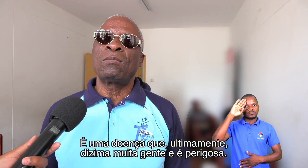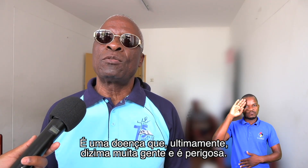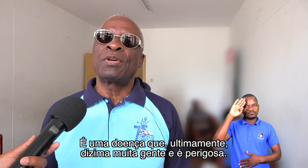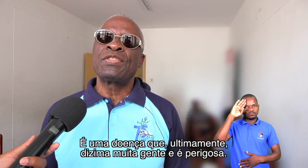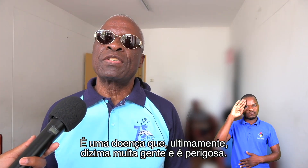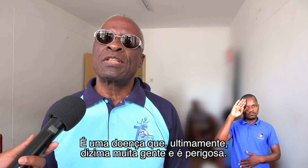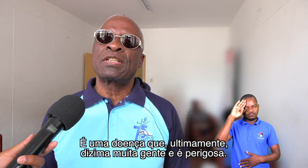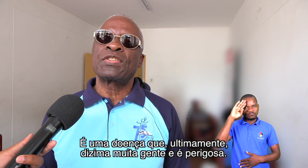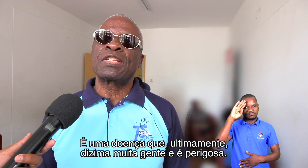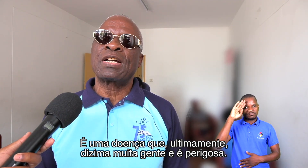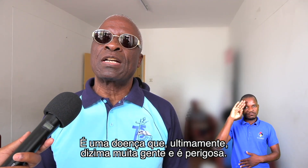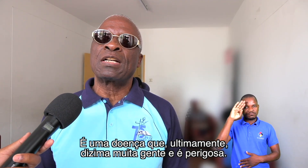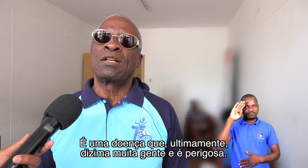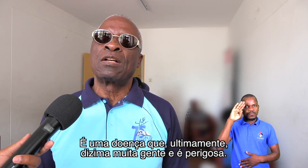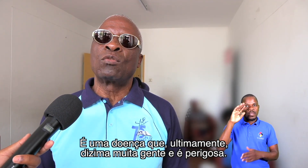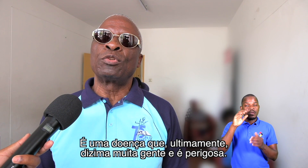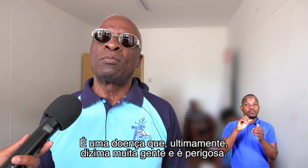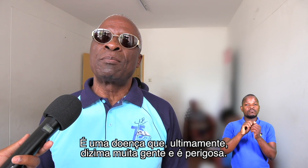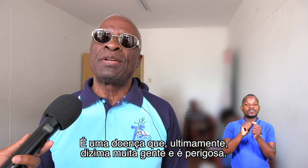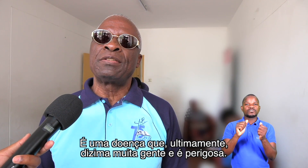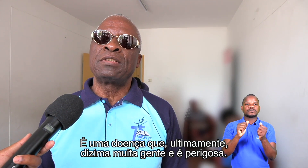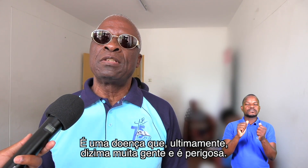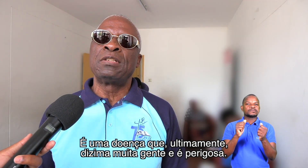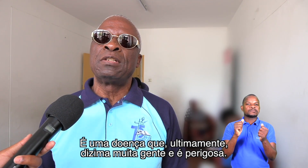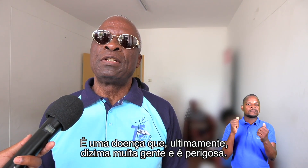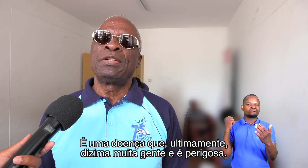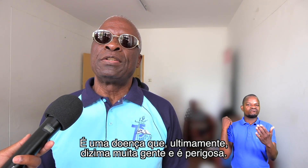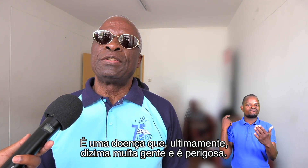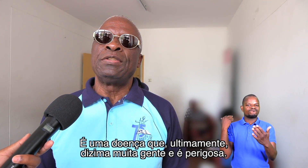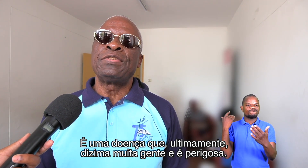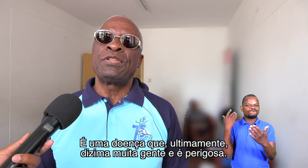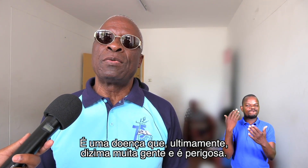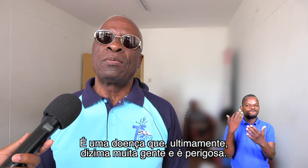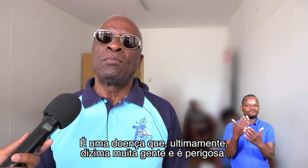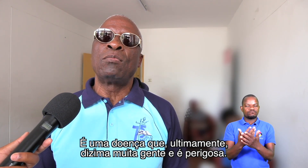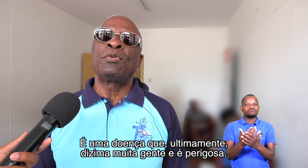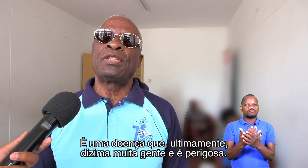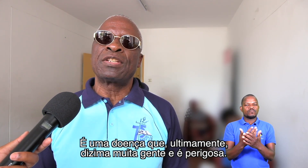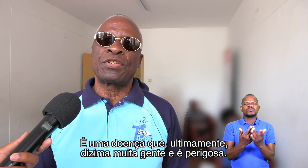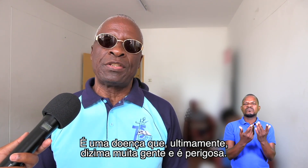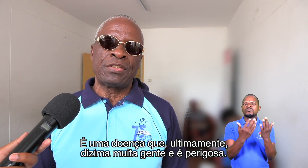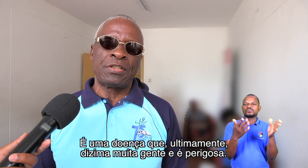uma doença que está ultimamente dizima muita gente